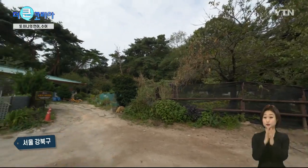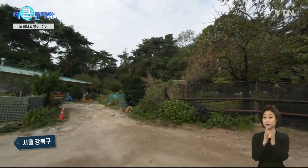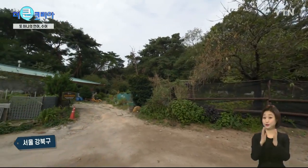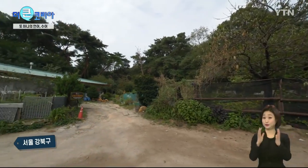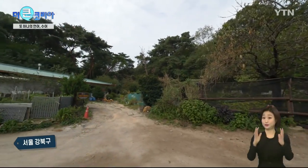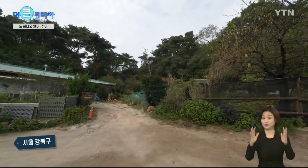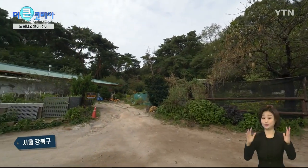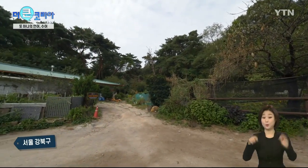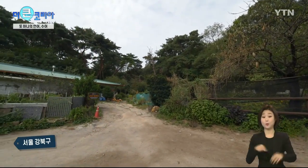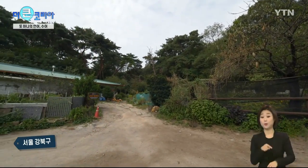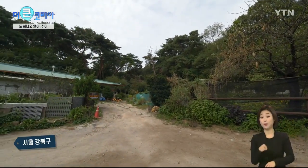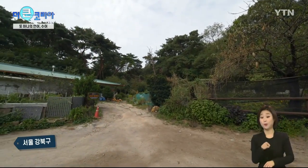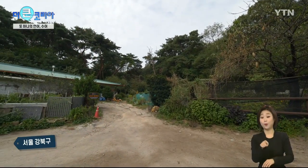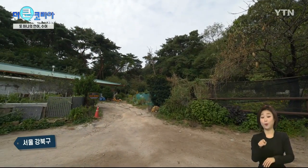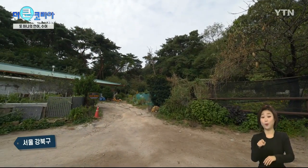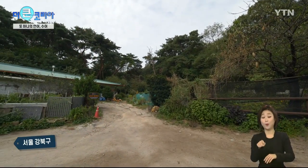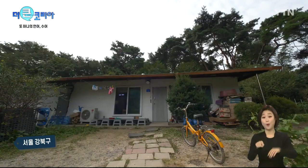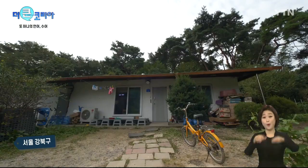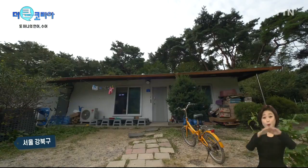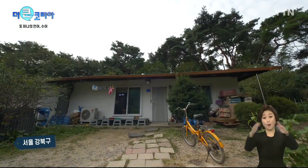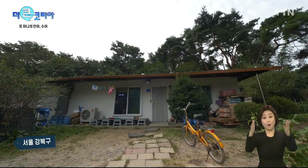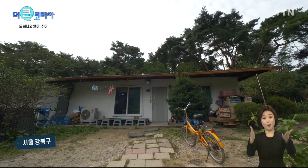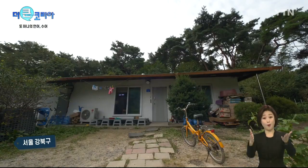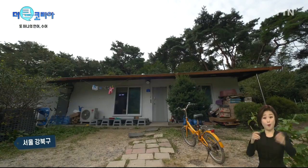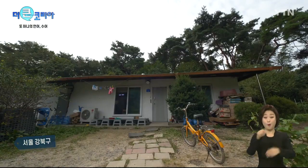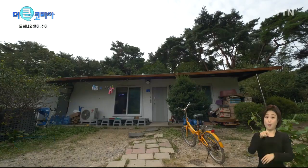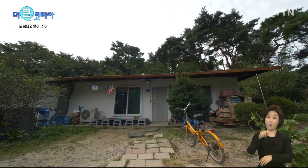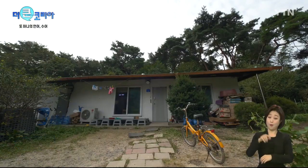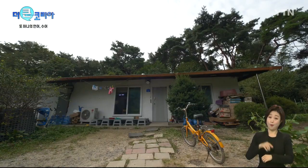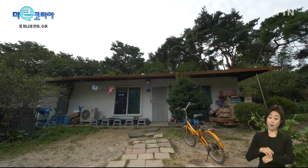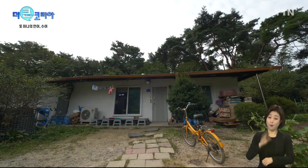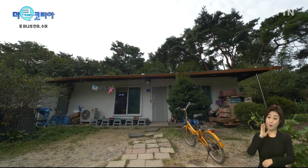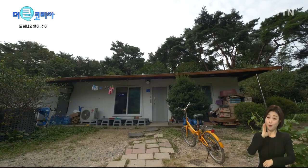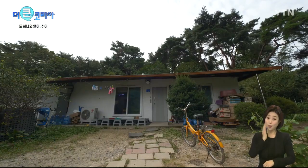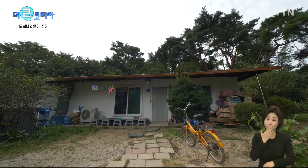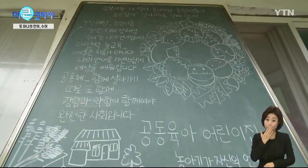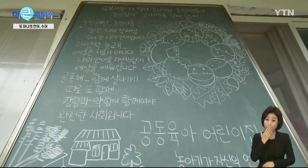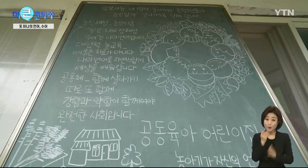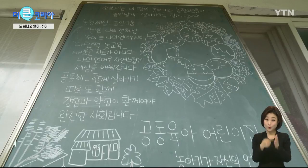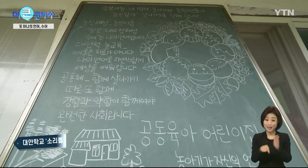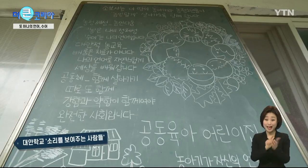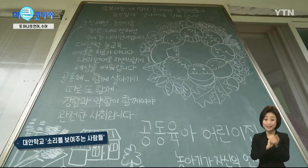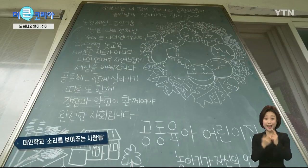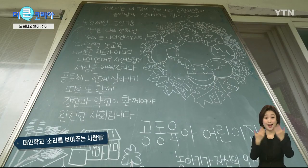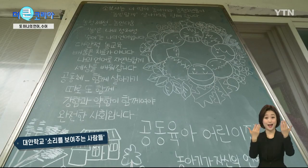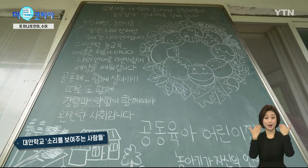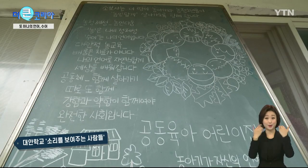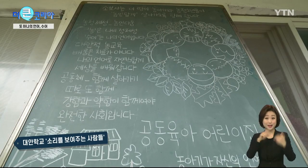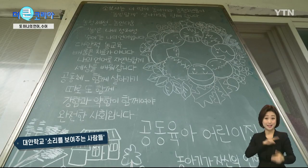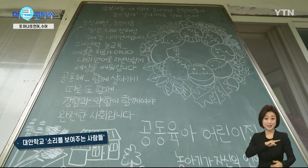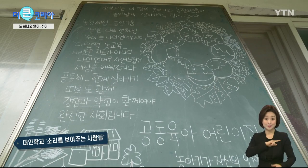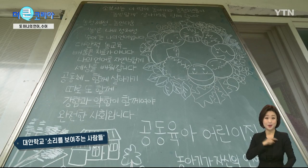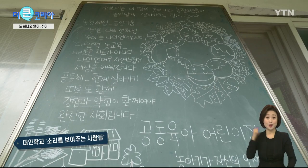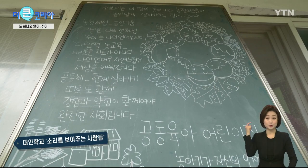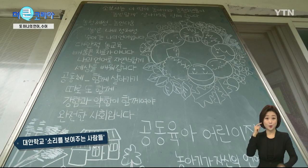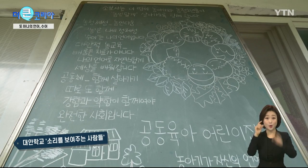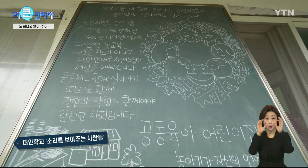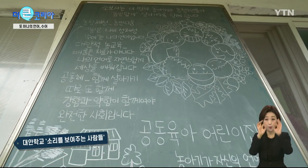숲과 논밭 사이에 한적하게 건물이 서 있습니다. 농인을 위한 대안학교인 소리를 보여주는